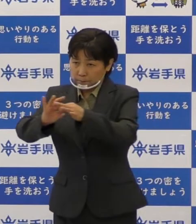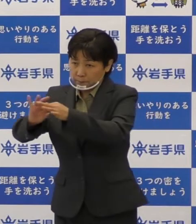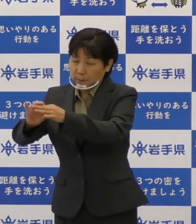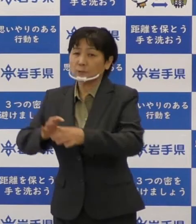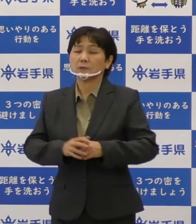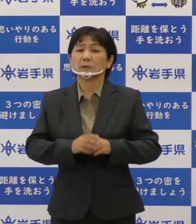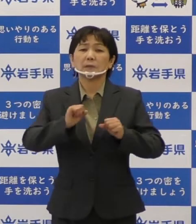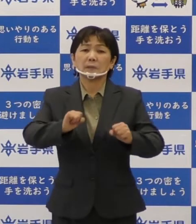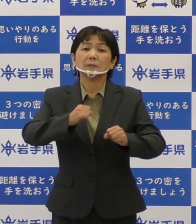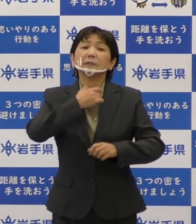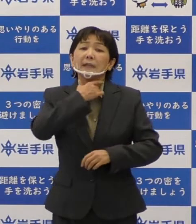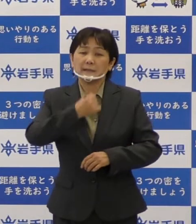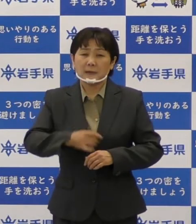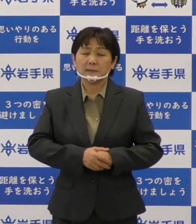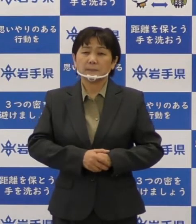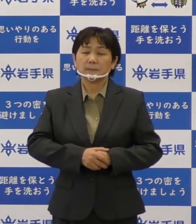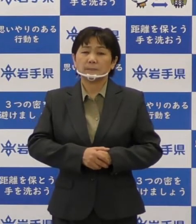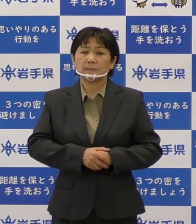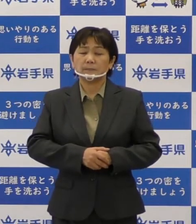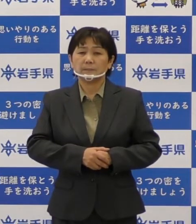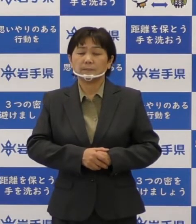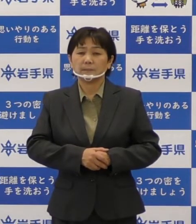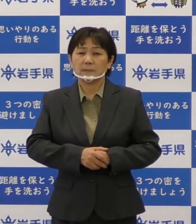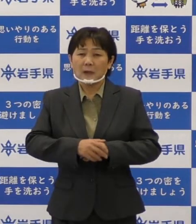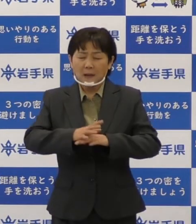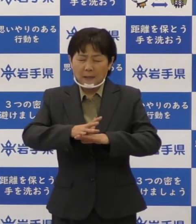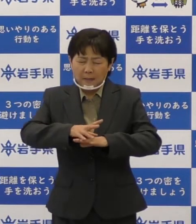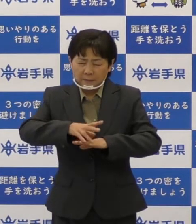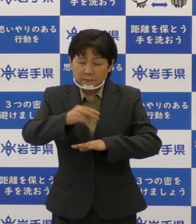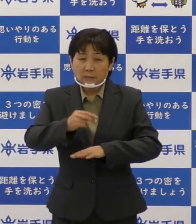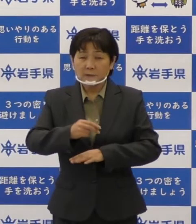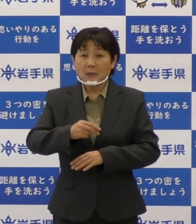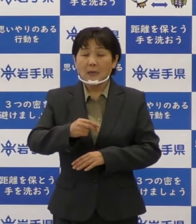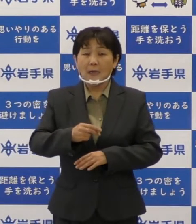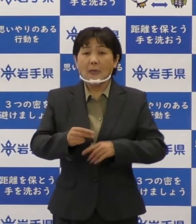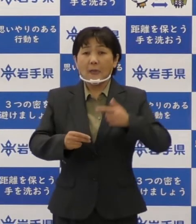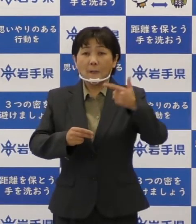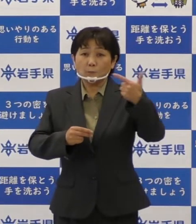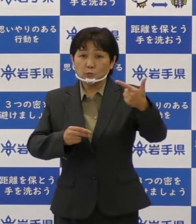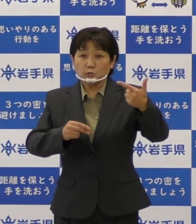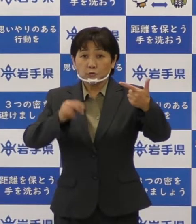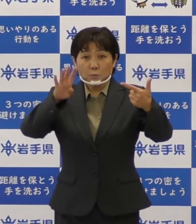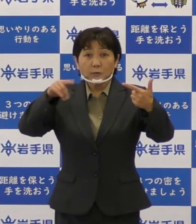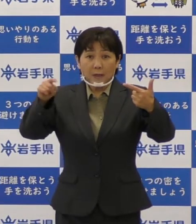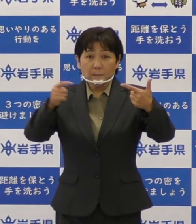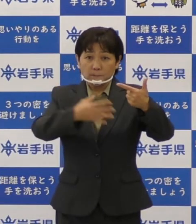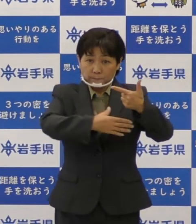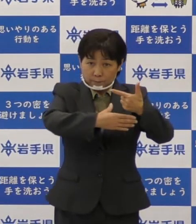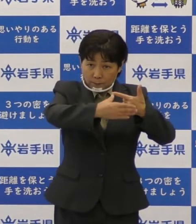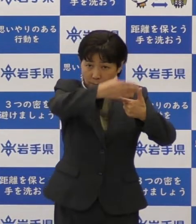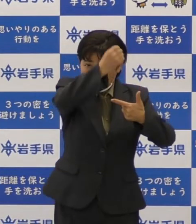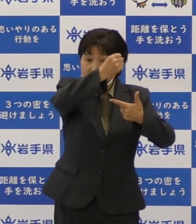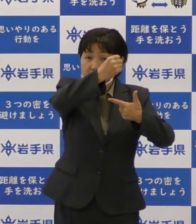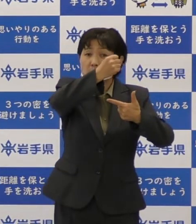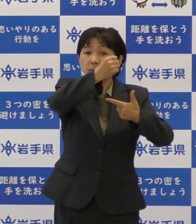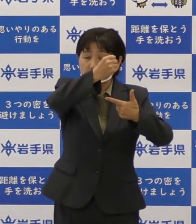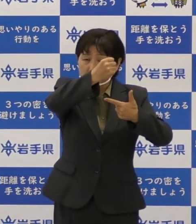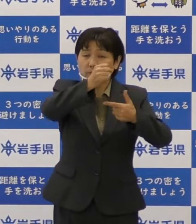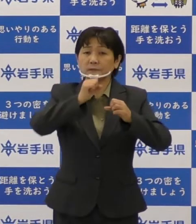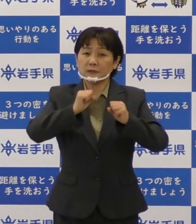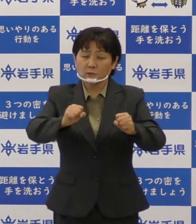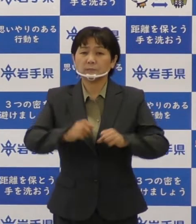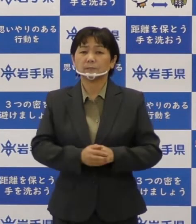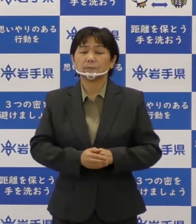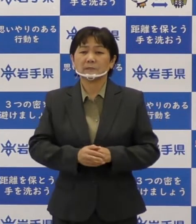初めてですかね、6県ブロック単位での半年にわたるデスティネーションキャンペーンというのは、JR 支部